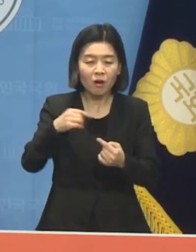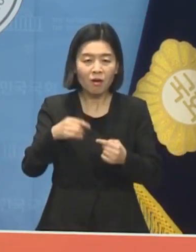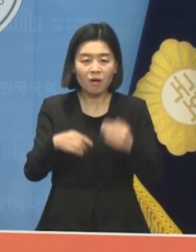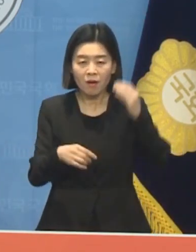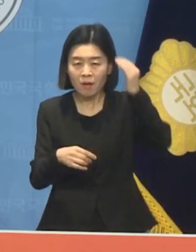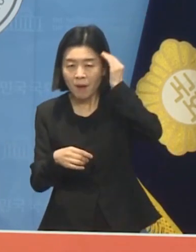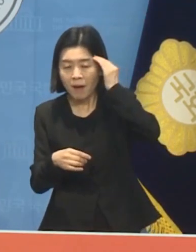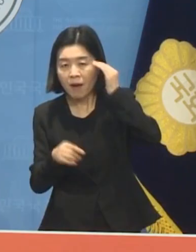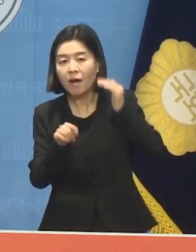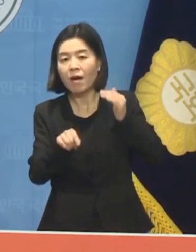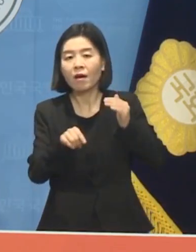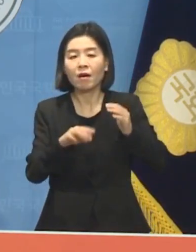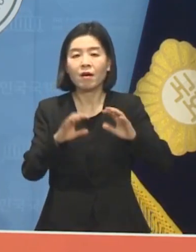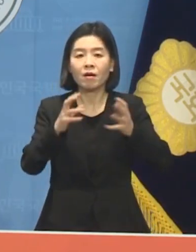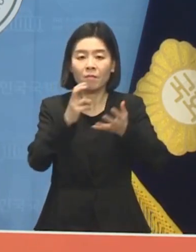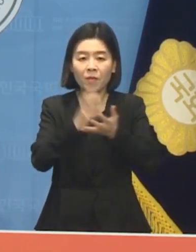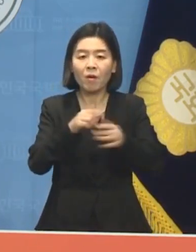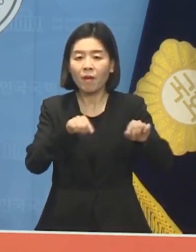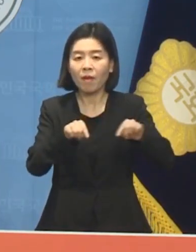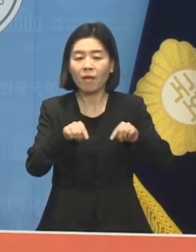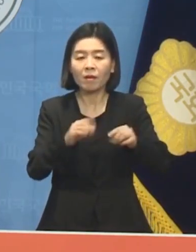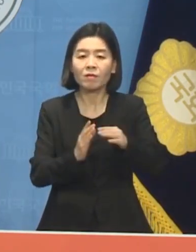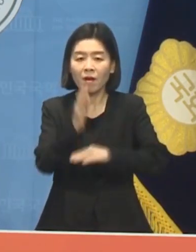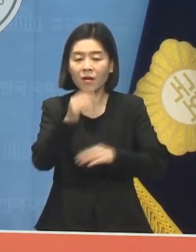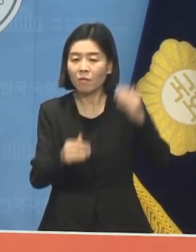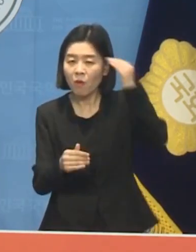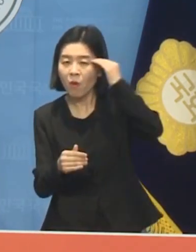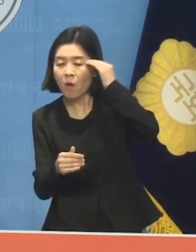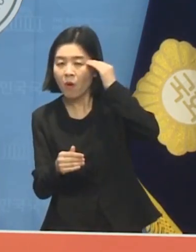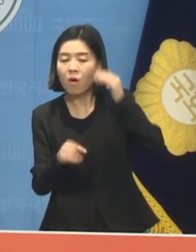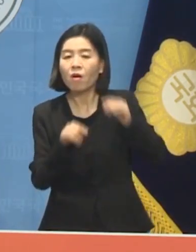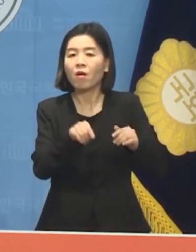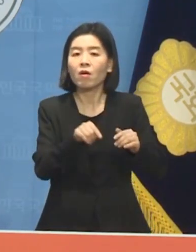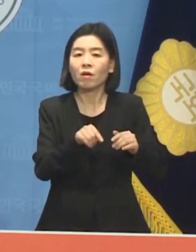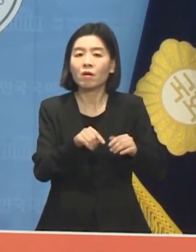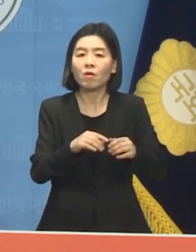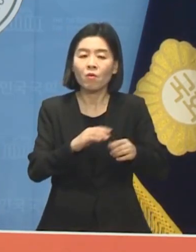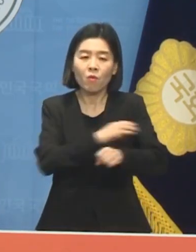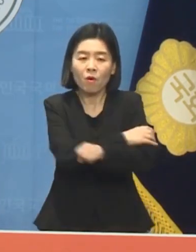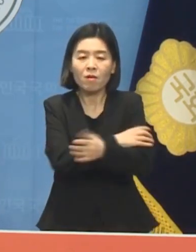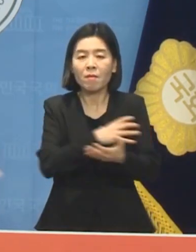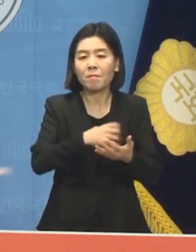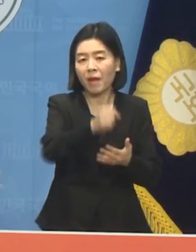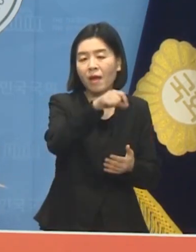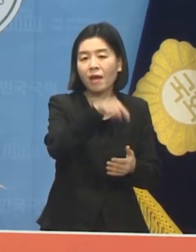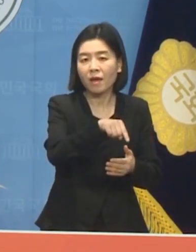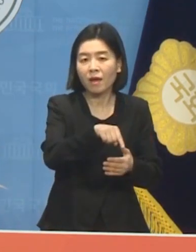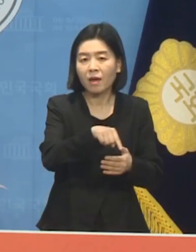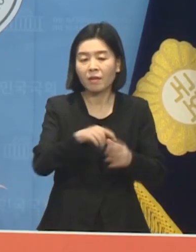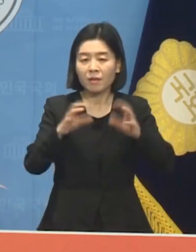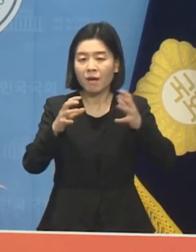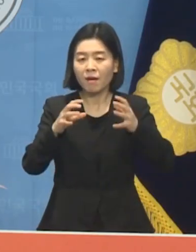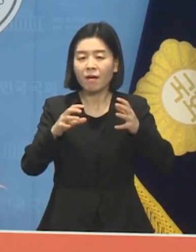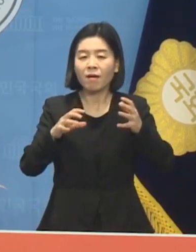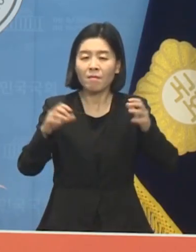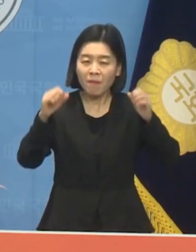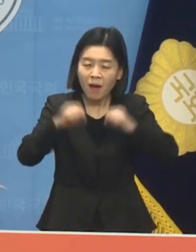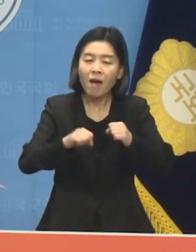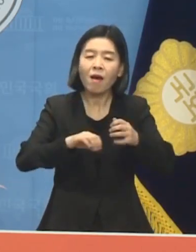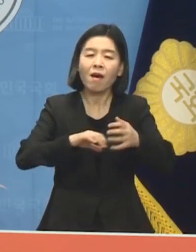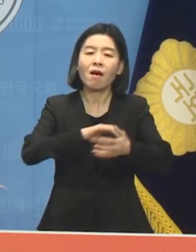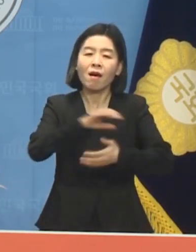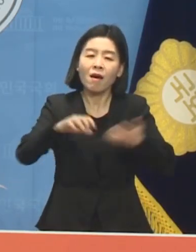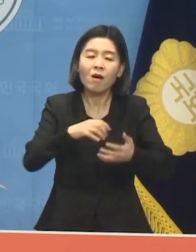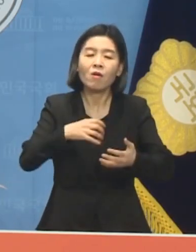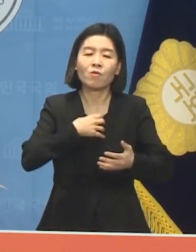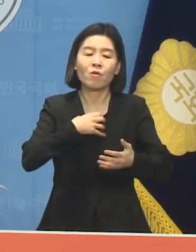벗어난 월권이며 권력 찬탈 시도다. 이는 엄청난 불법이며 망국적 내란이다. 어느